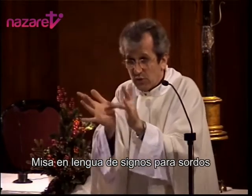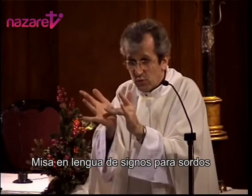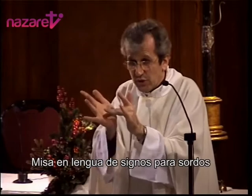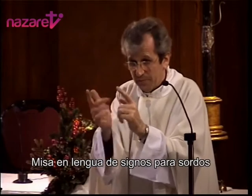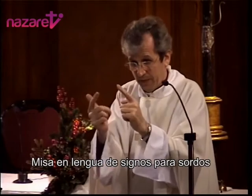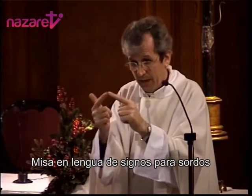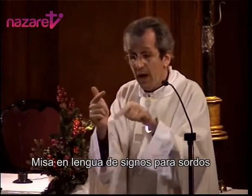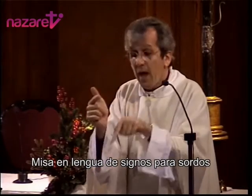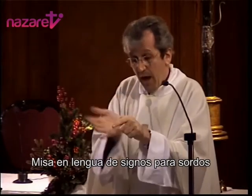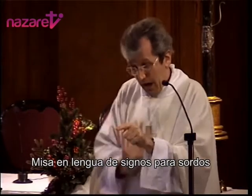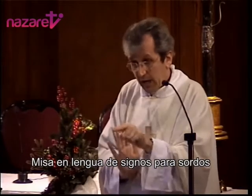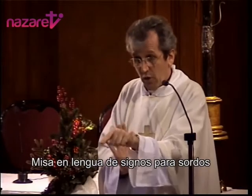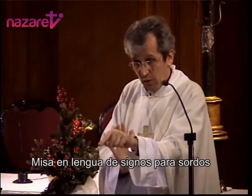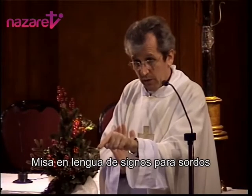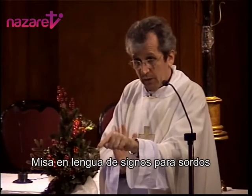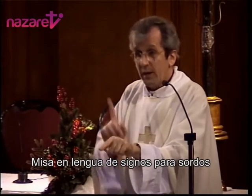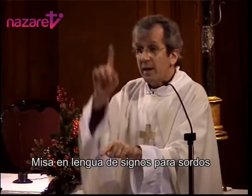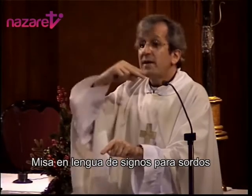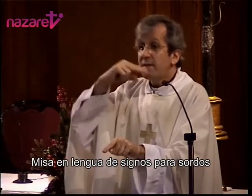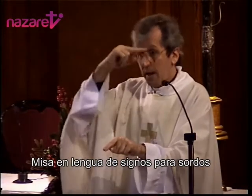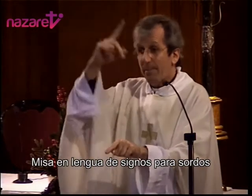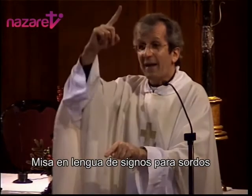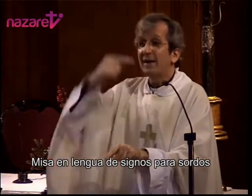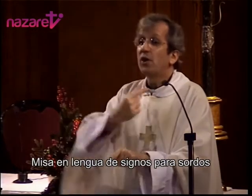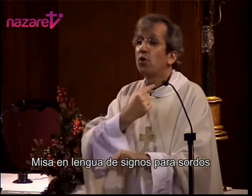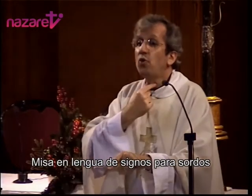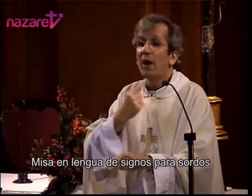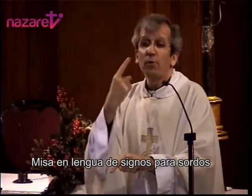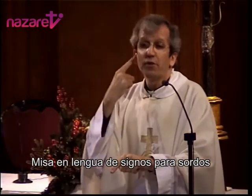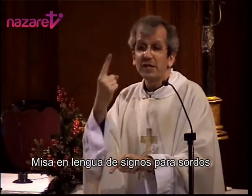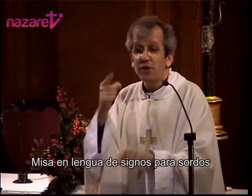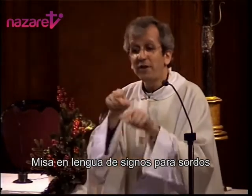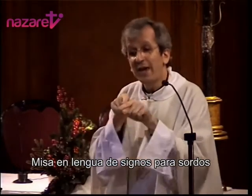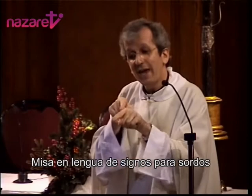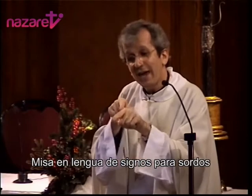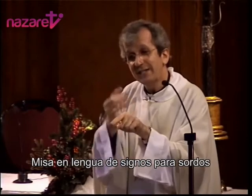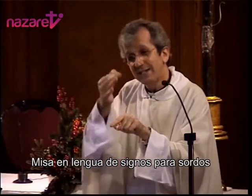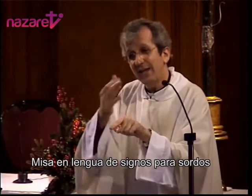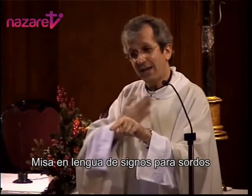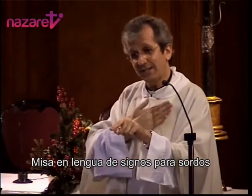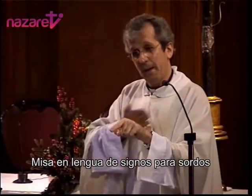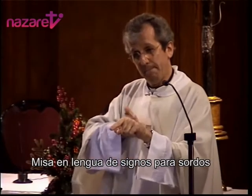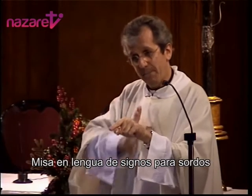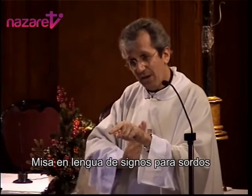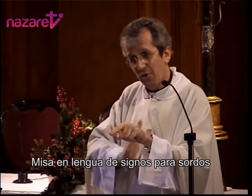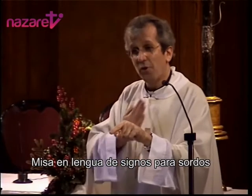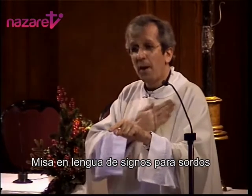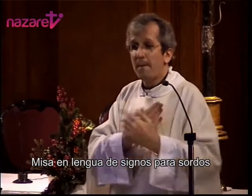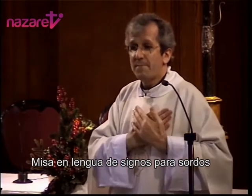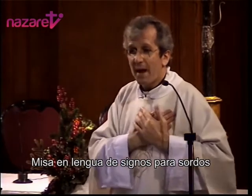Jesús. El Hijo y el Padre con una voz que se oye, este es mi Hijo, mi